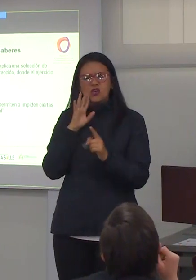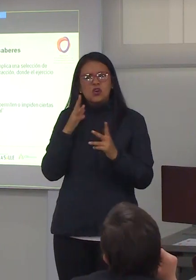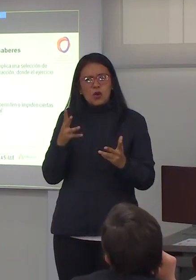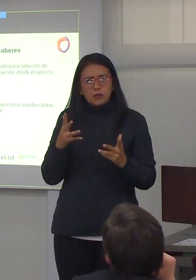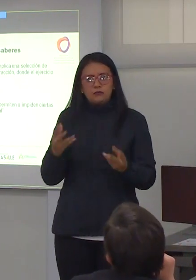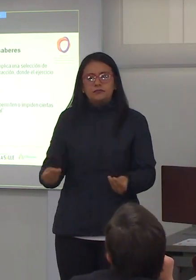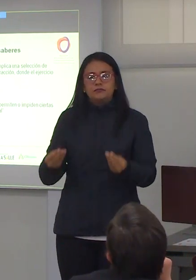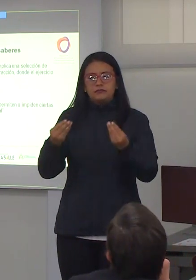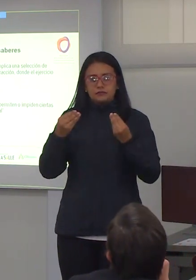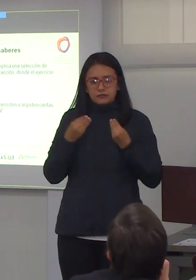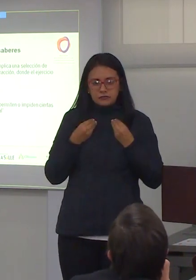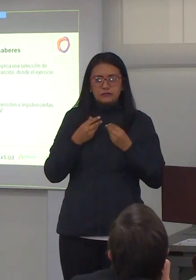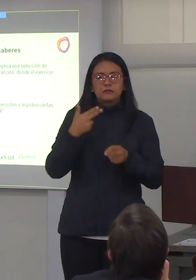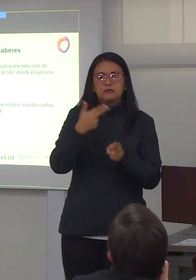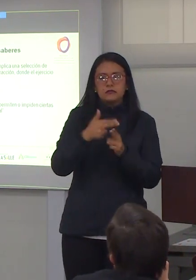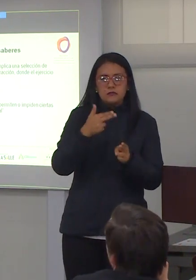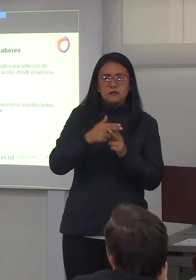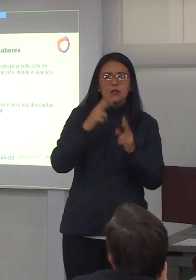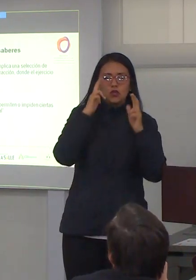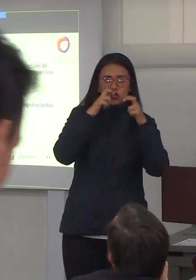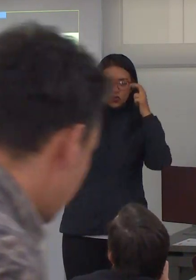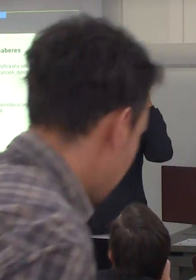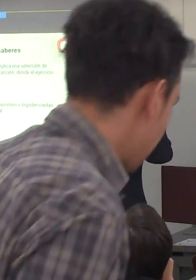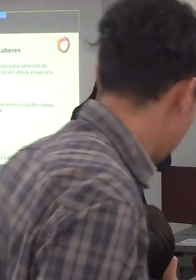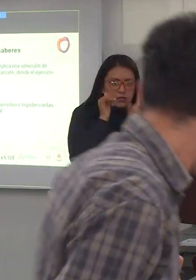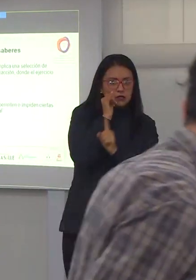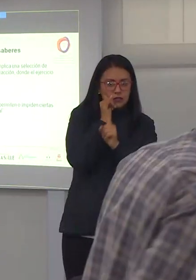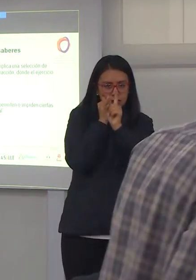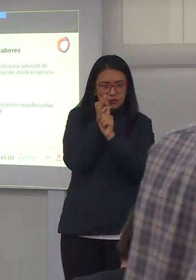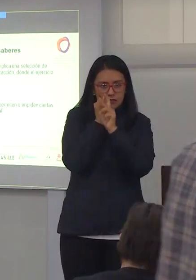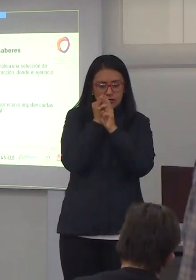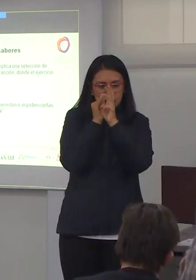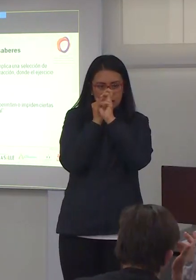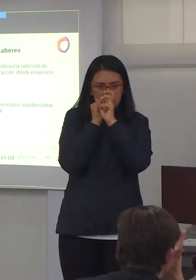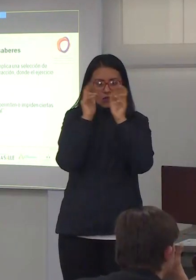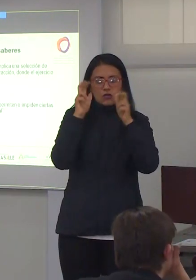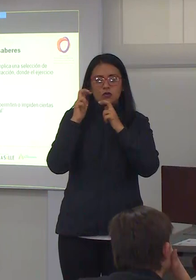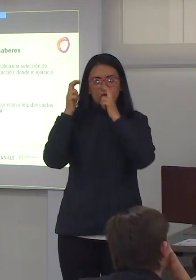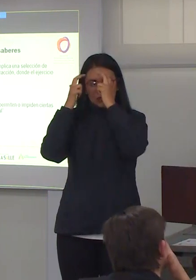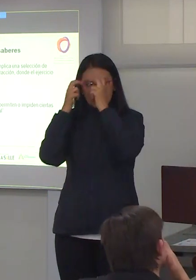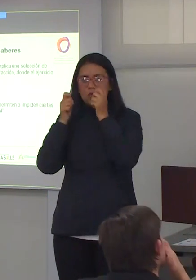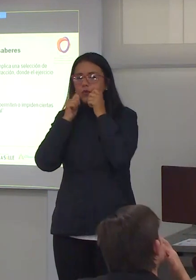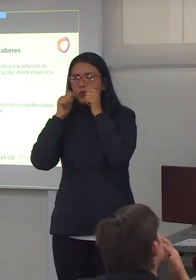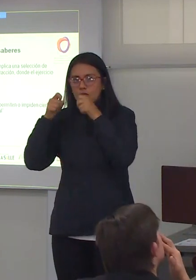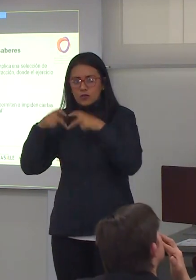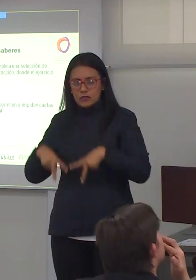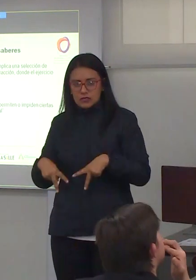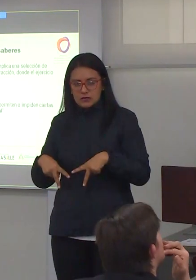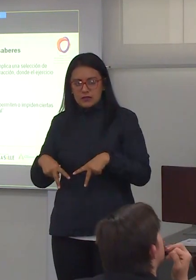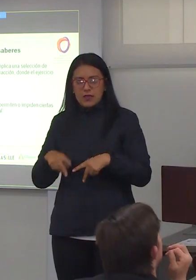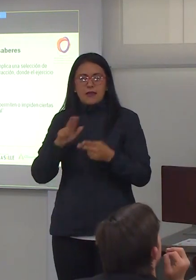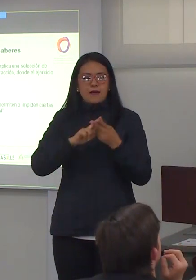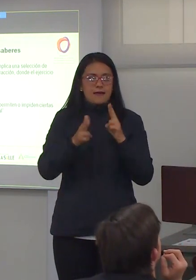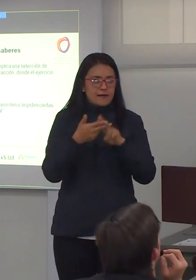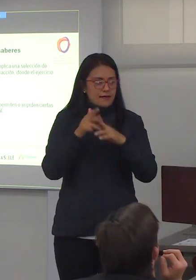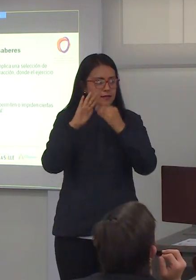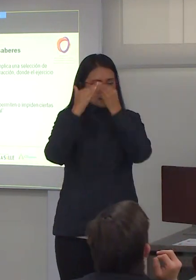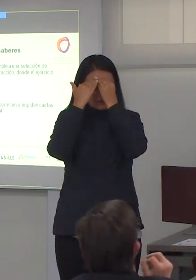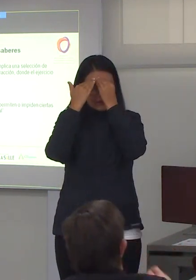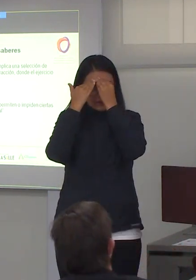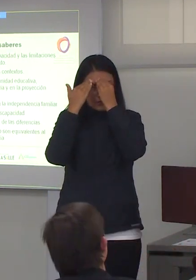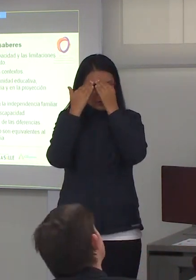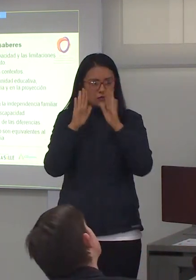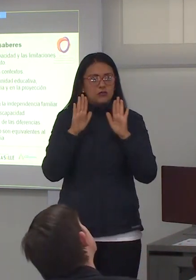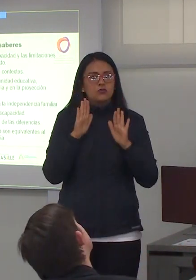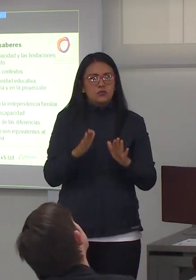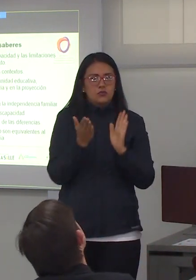armonizamos entonces lo que se llaman los conocimientos científicos con los conocimientos humanistas que están en esos saberes entonces